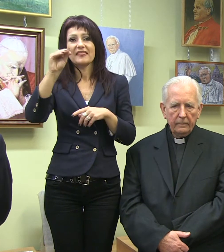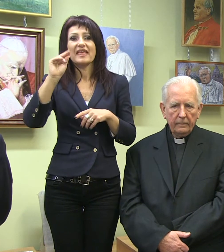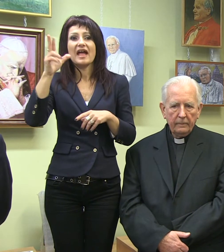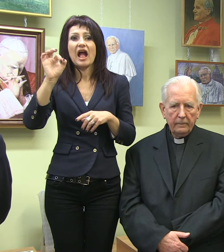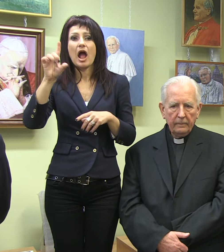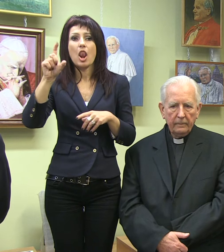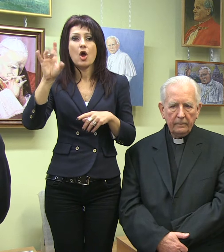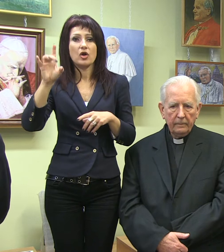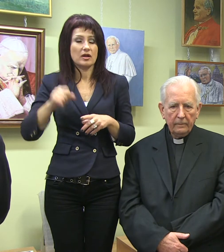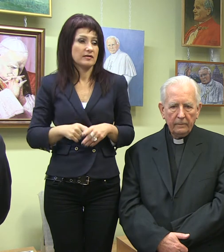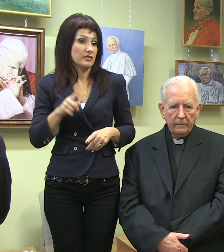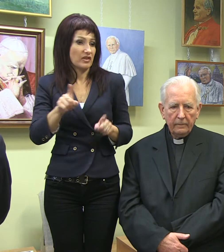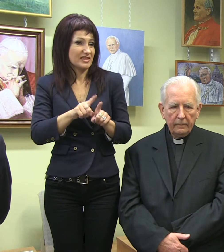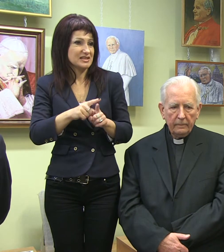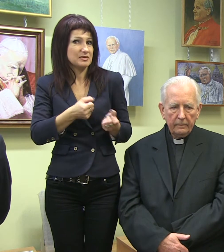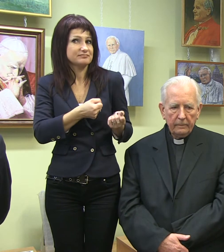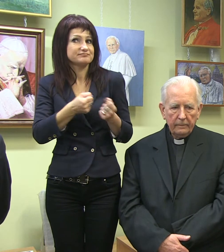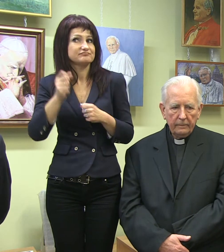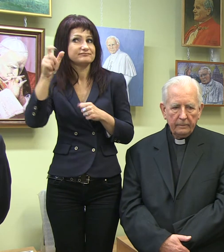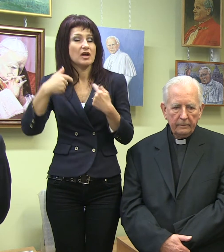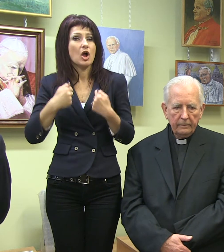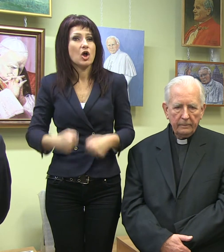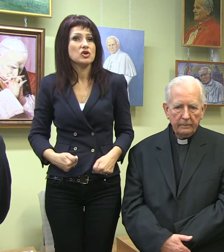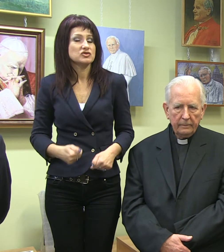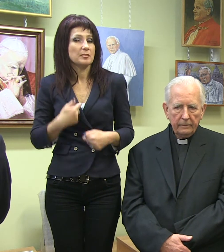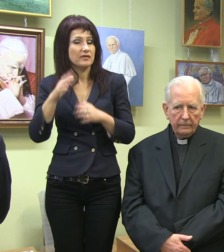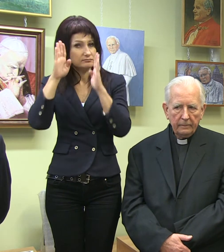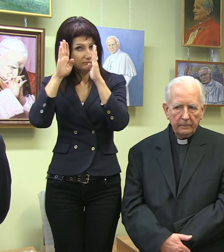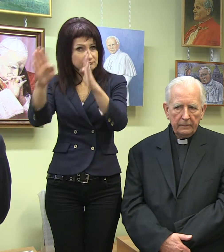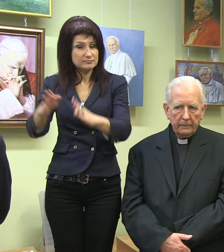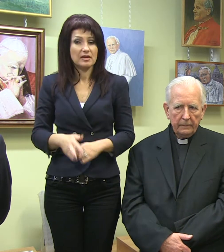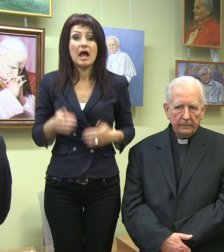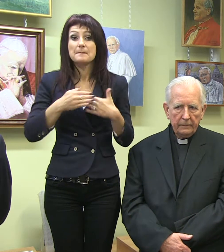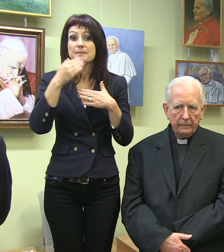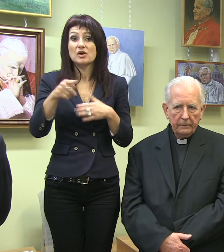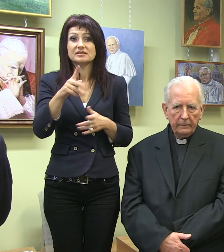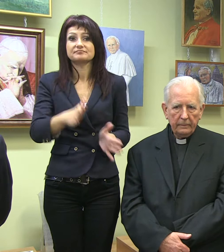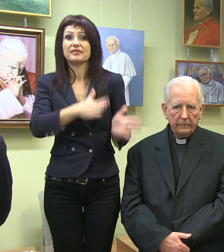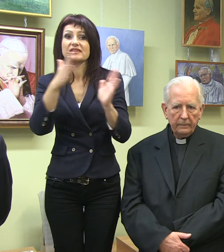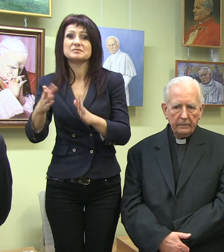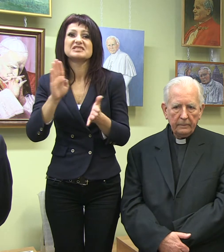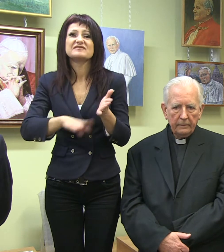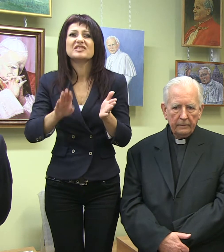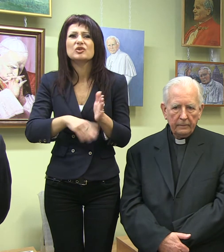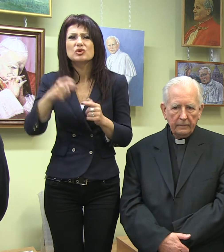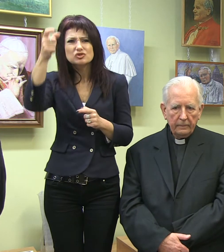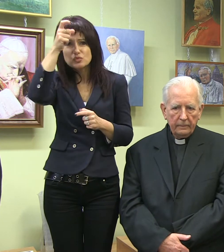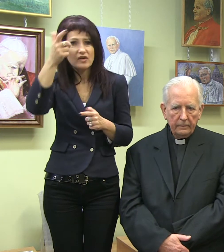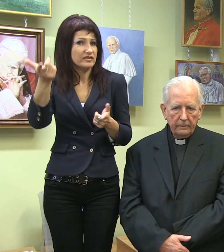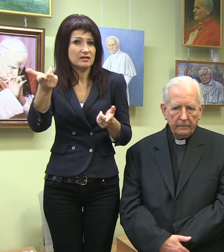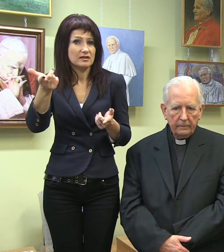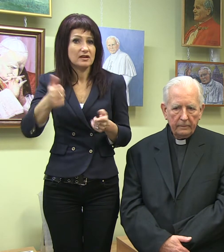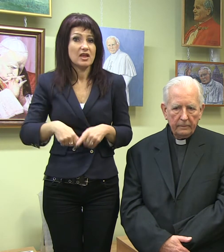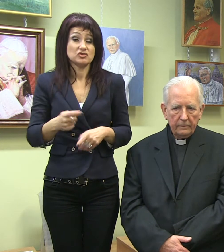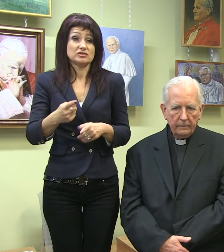mnie urzekło i to też pociąga mnie w jego osobowości. Poza tym następnie zwykły człowiek,